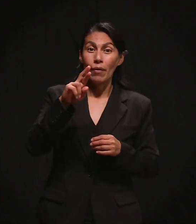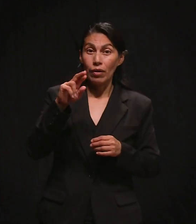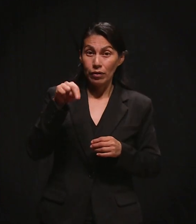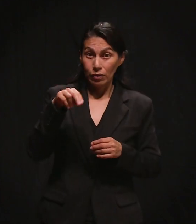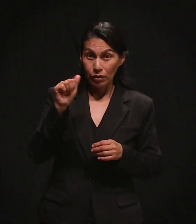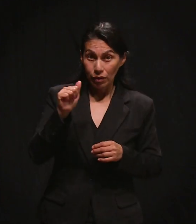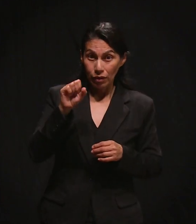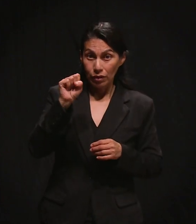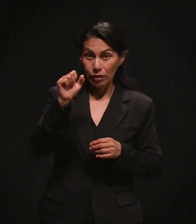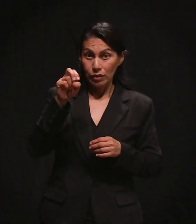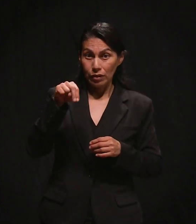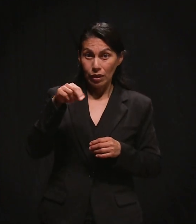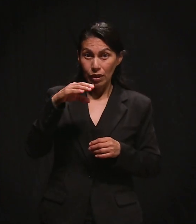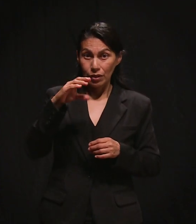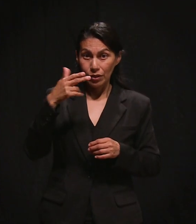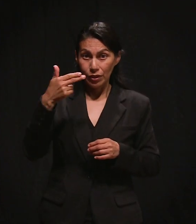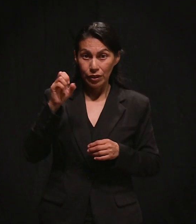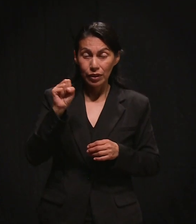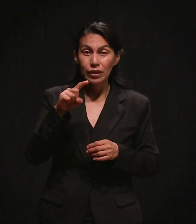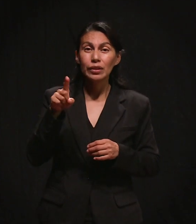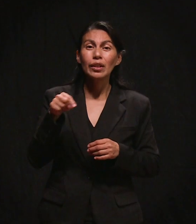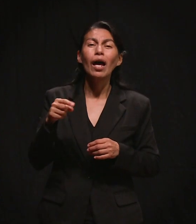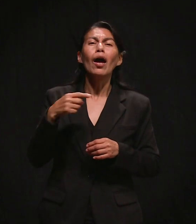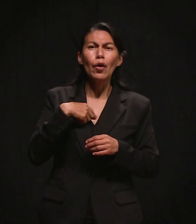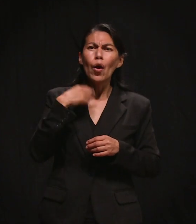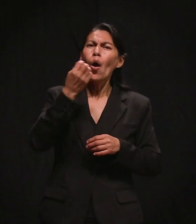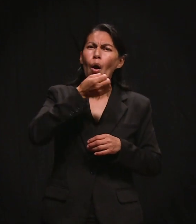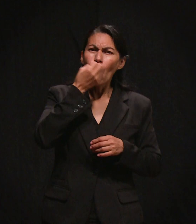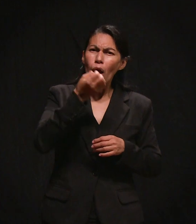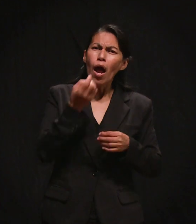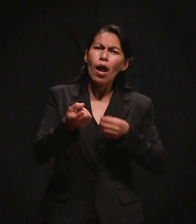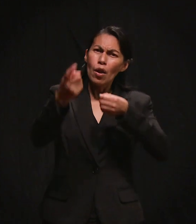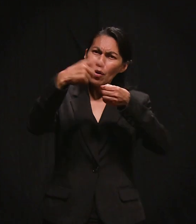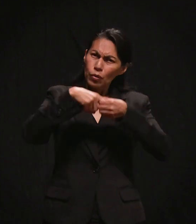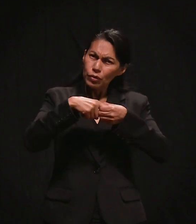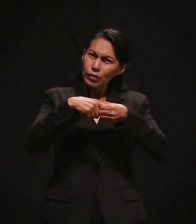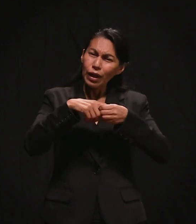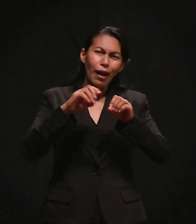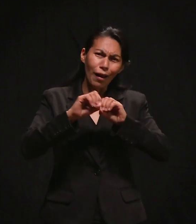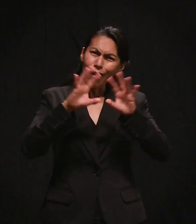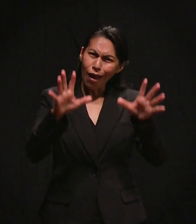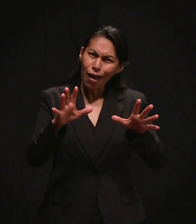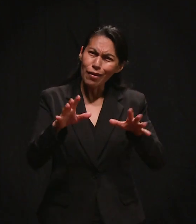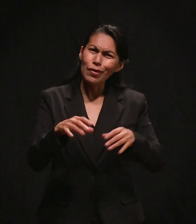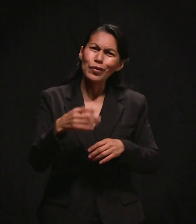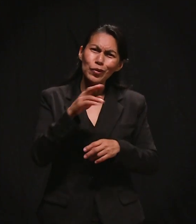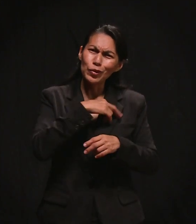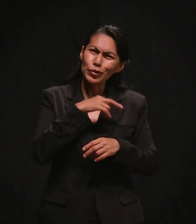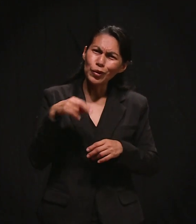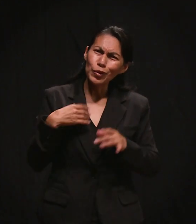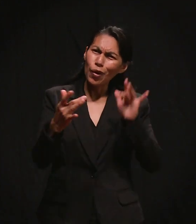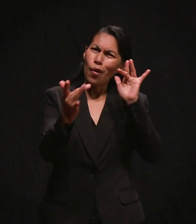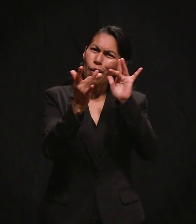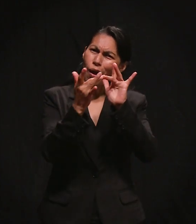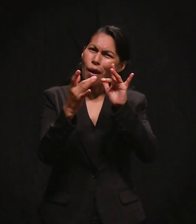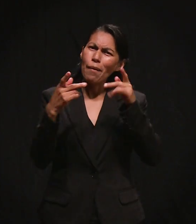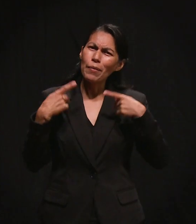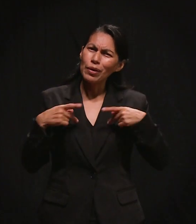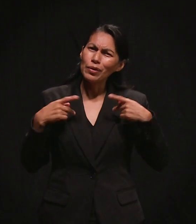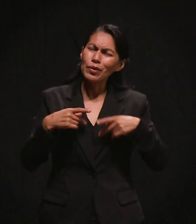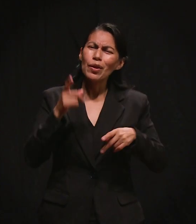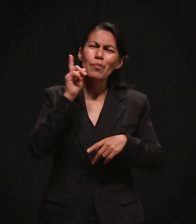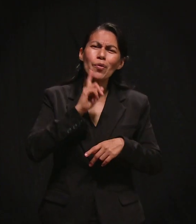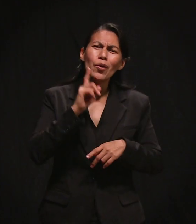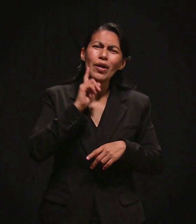quiero unirme al grupo de oración. Amén. Vamos a ver cómo te contactamos con las guerreras de la oración, Marina.